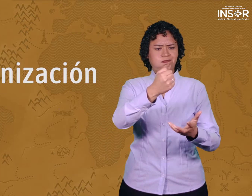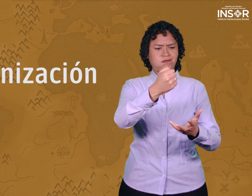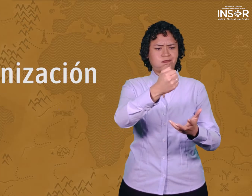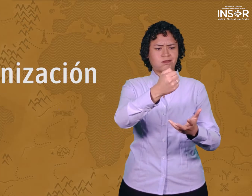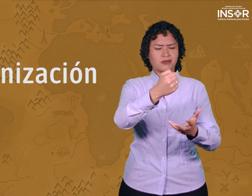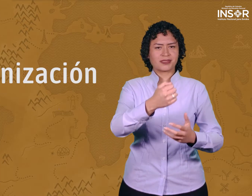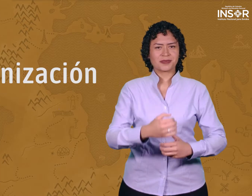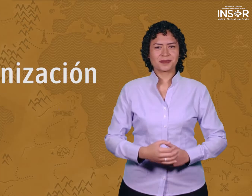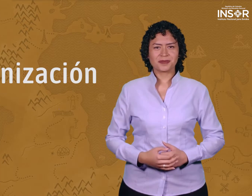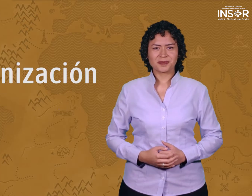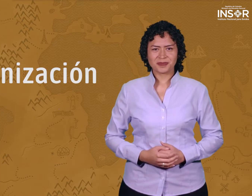indemnización,